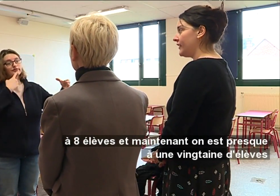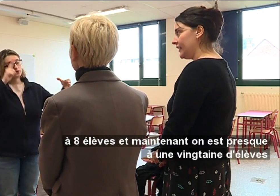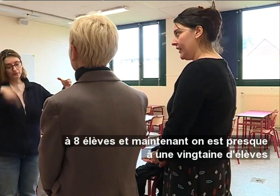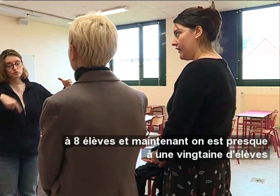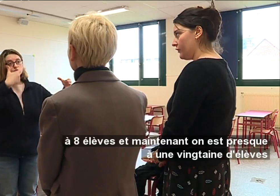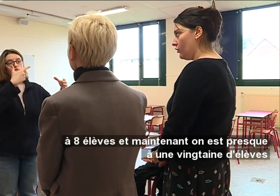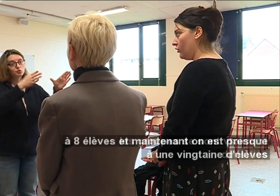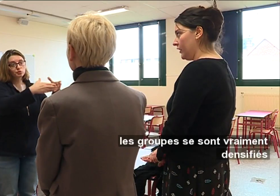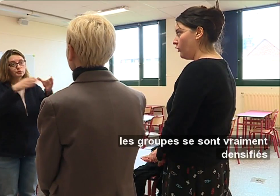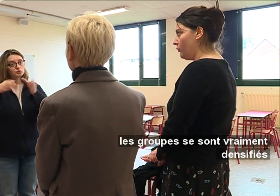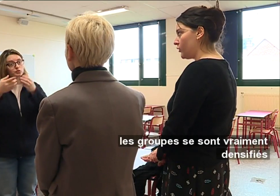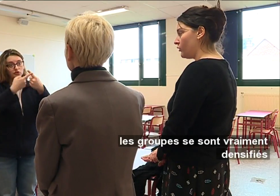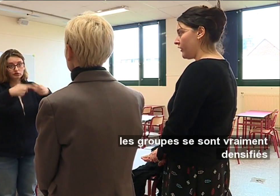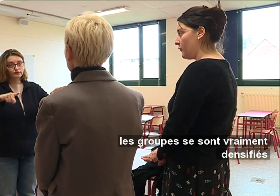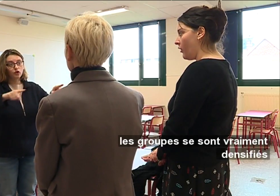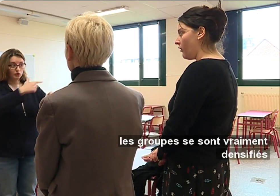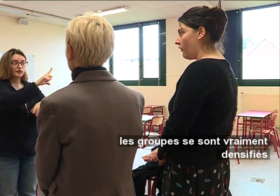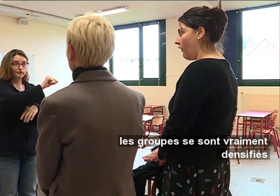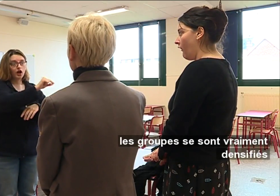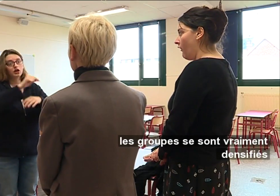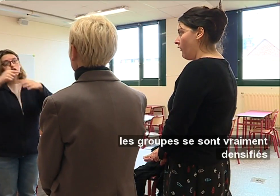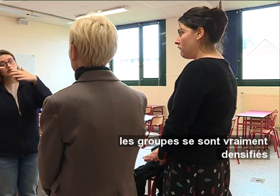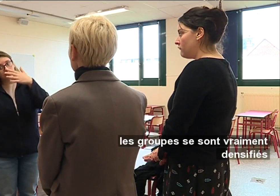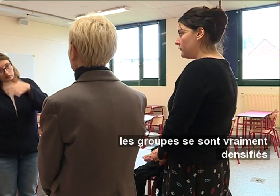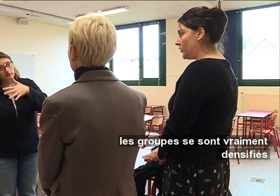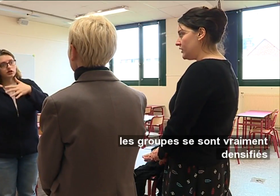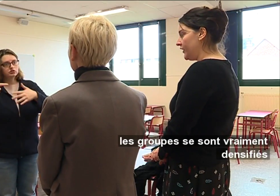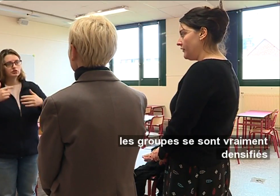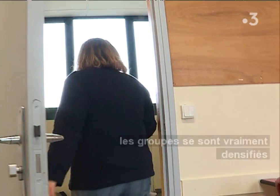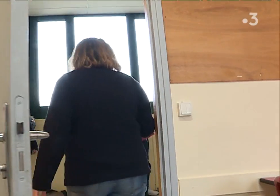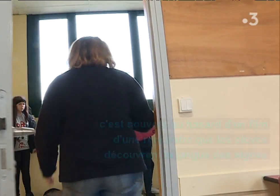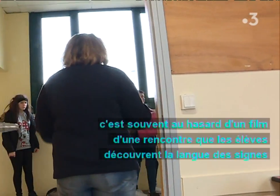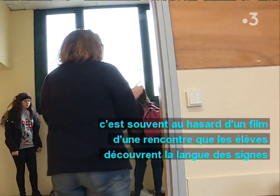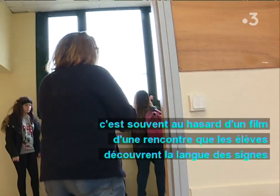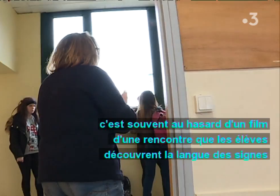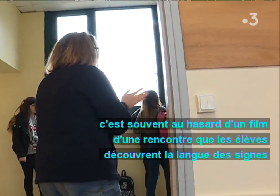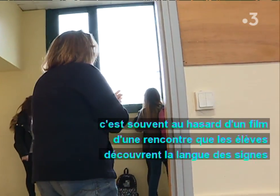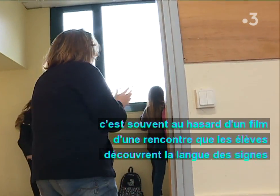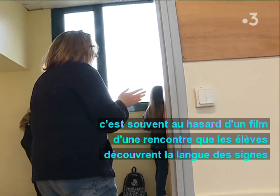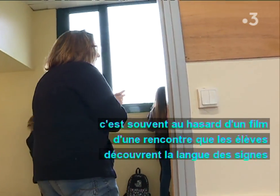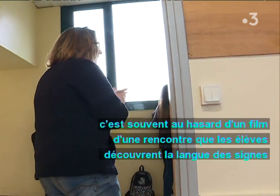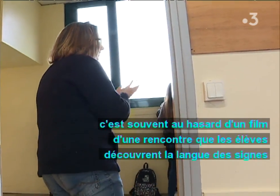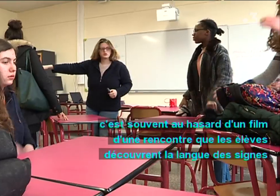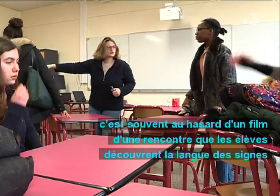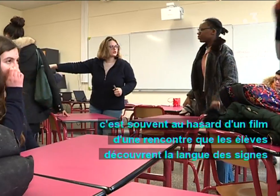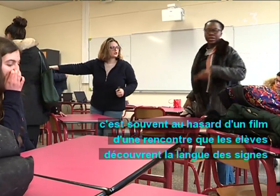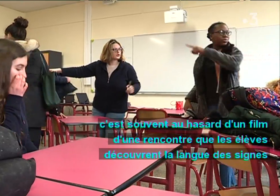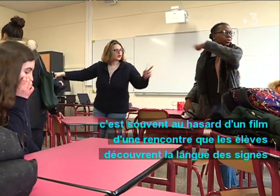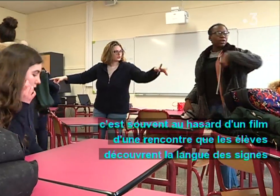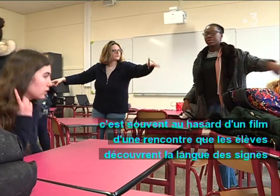vingtaine d'élèves. Les groupes se sont vraiment densifiés. C'est souvent au hasard d'un film, d'une rencontre,